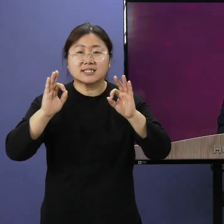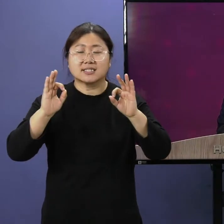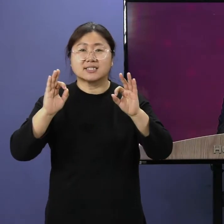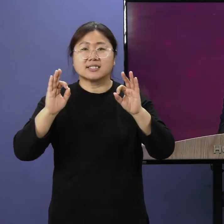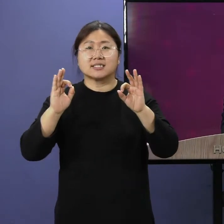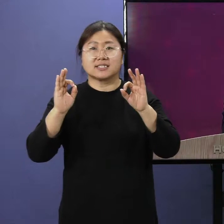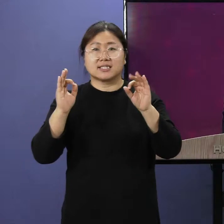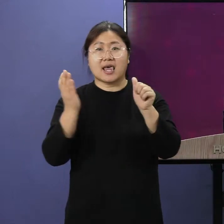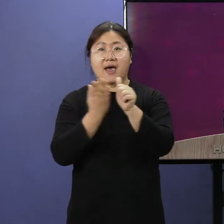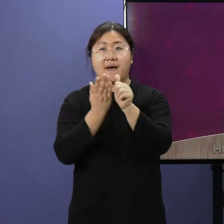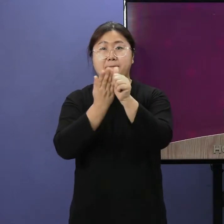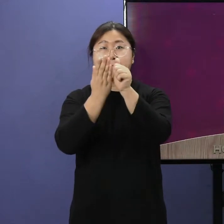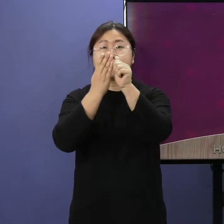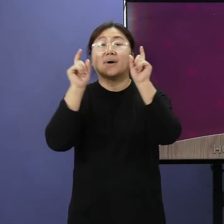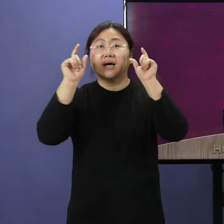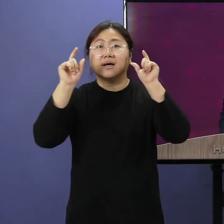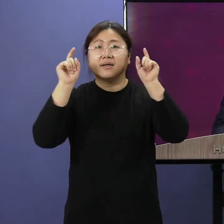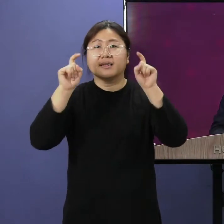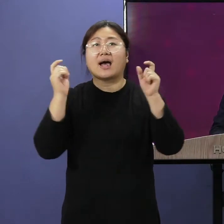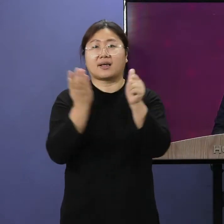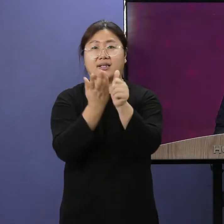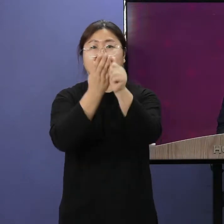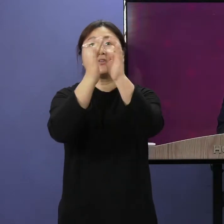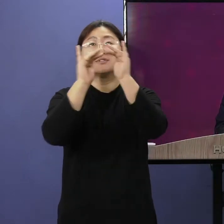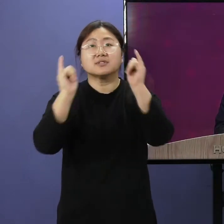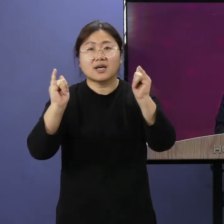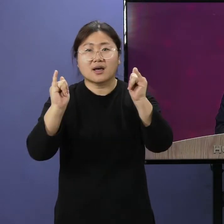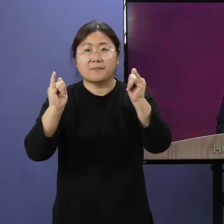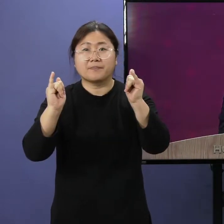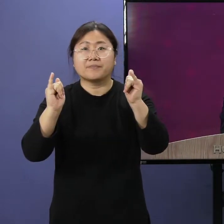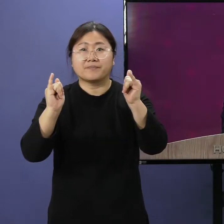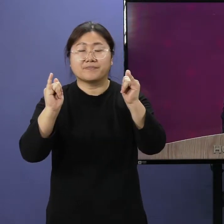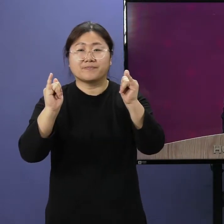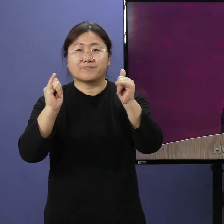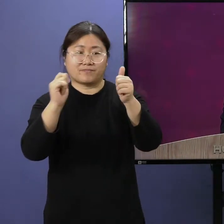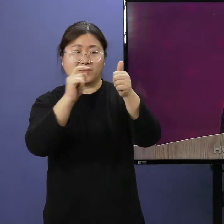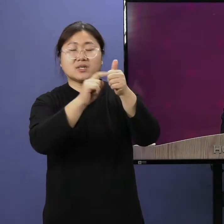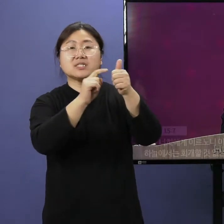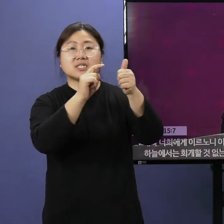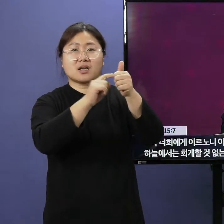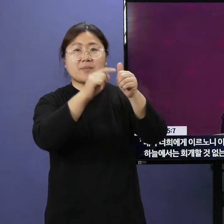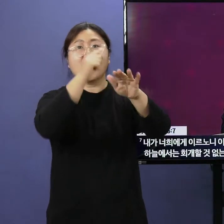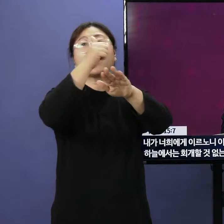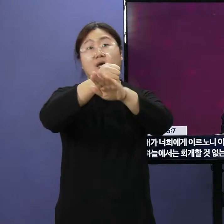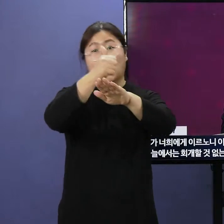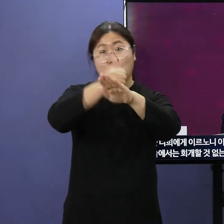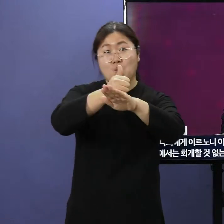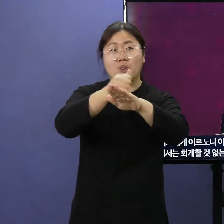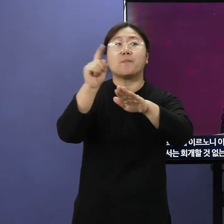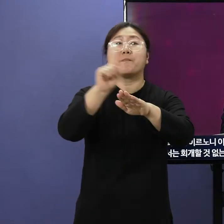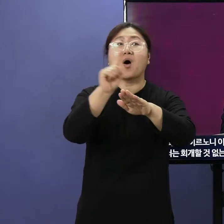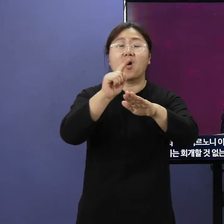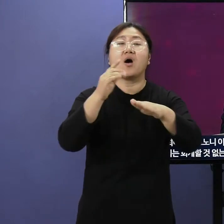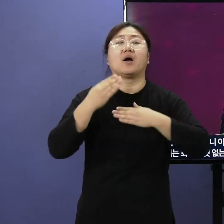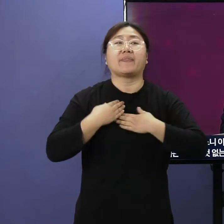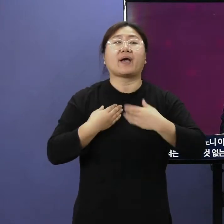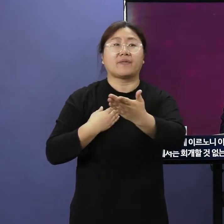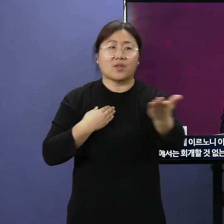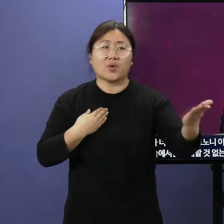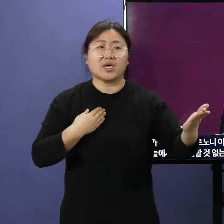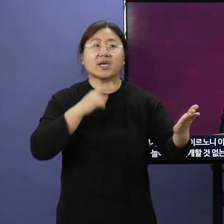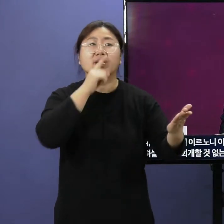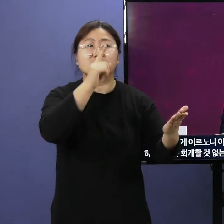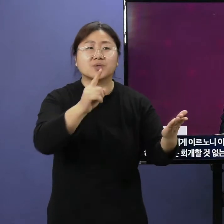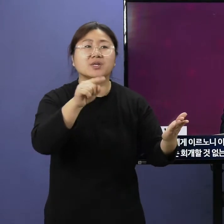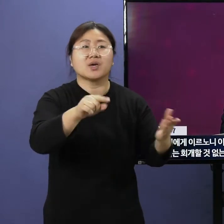밝히고 있습니다. 누가복음 15장 7절에 내가 너희에게 이르노니 이와 같이 죄인